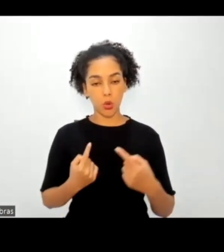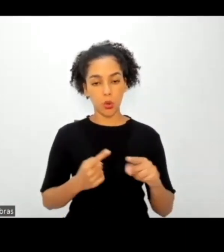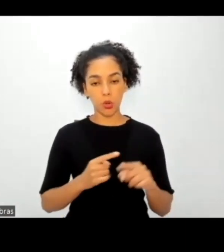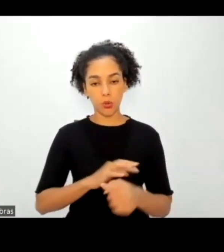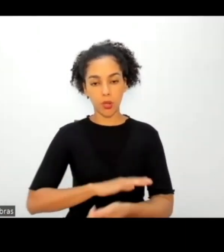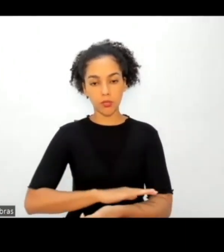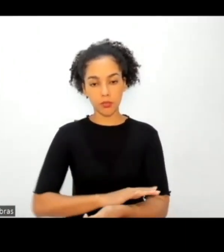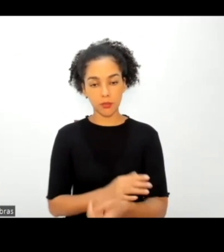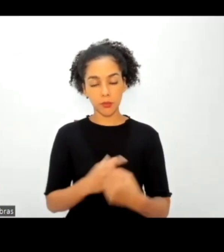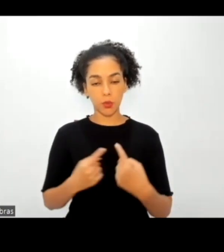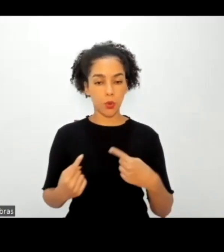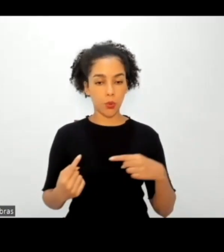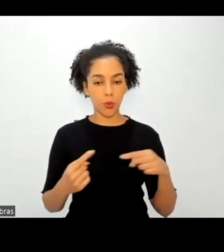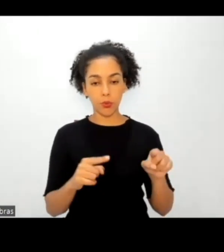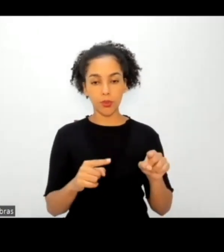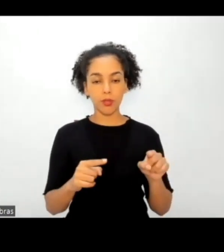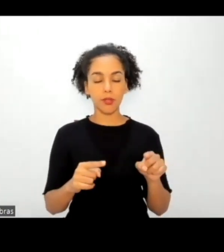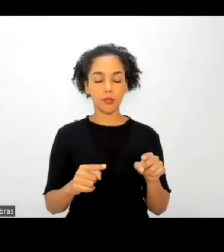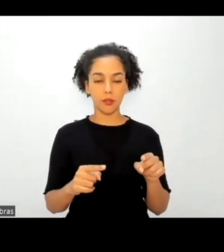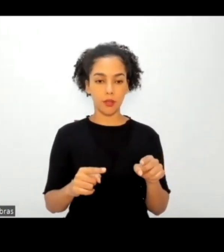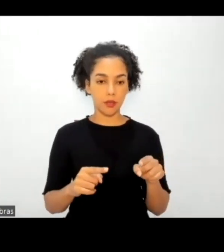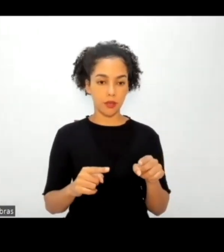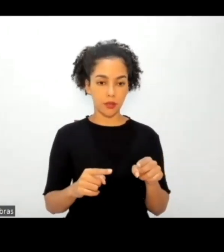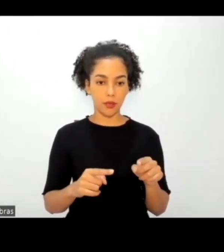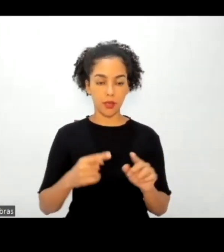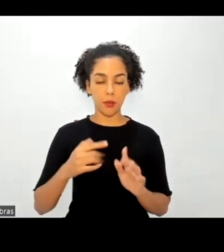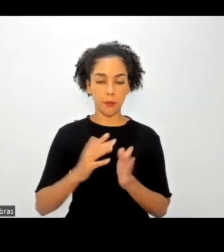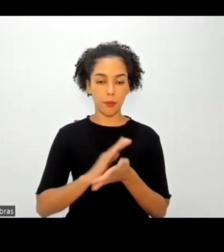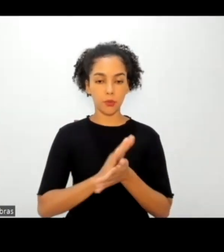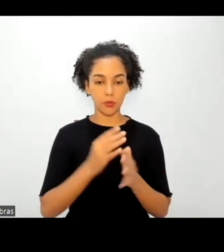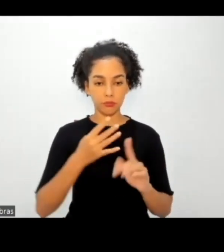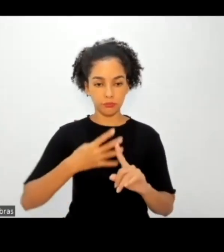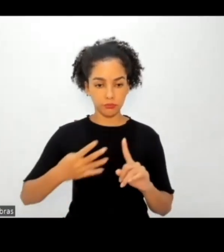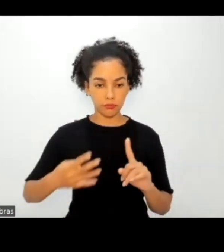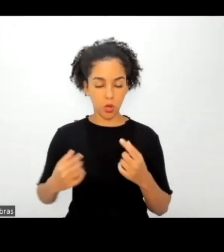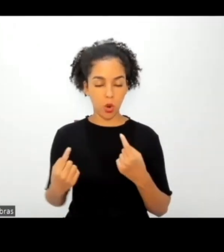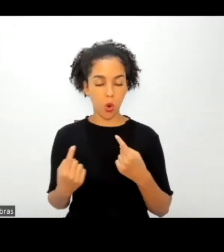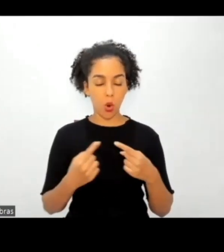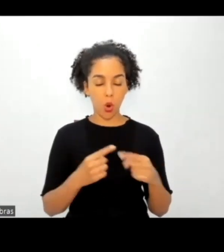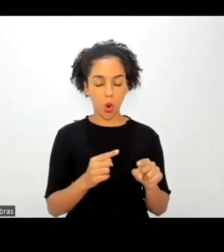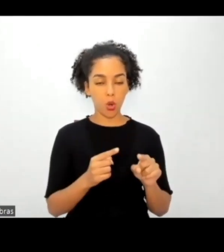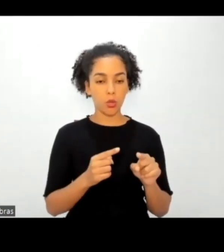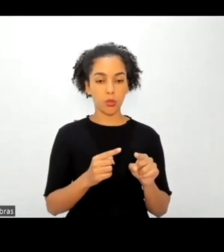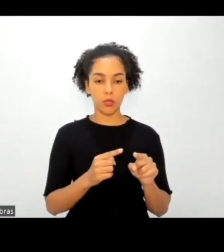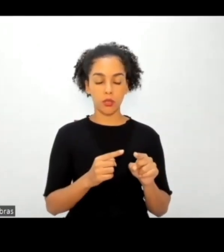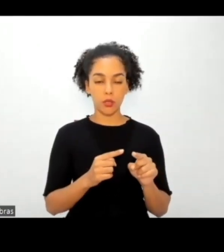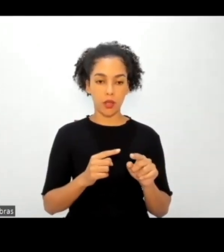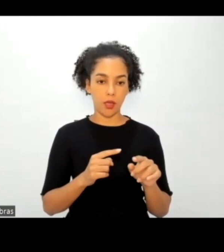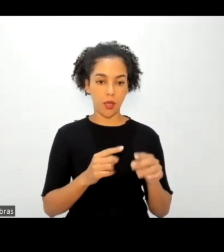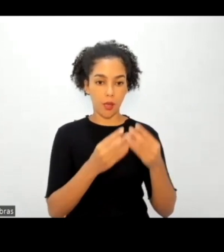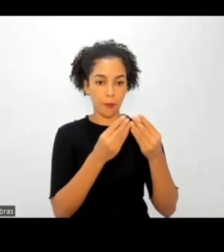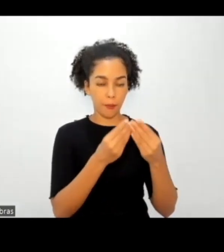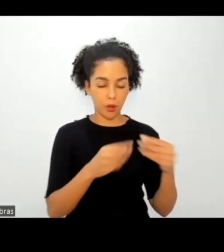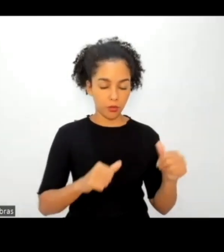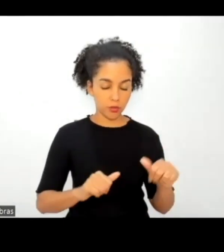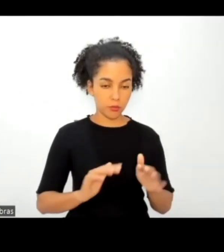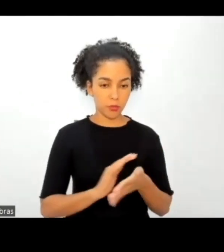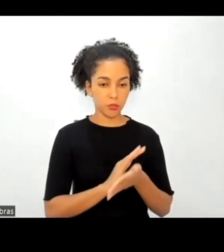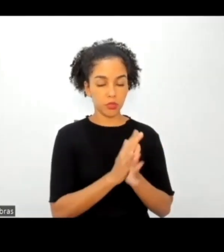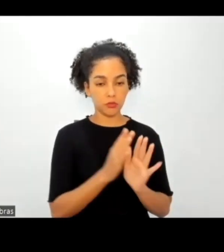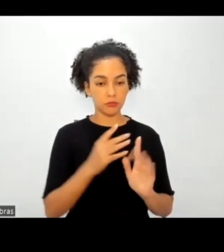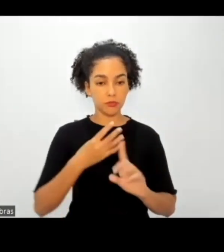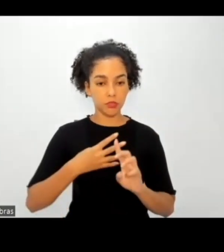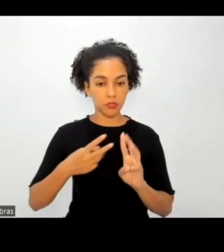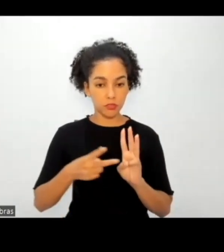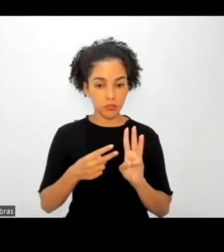enfim, contra a destruição, né? Das terras indígenas, né? Pela reforma agrária, pelo financiamento das políticas públicas, enfim. Essa